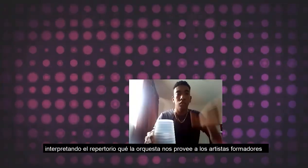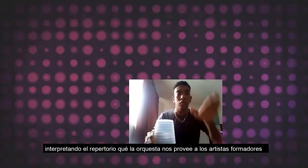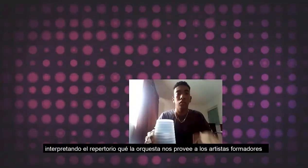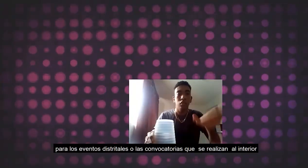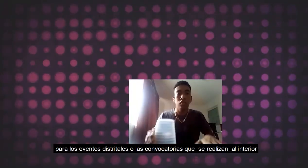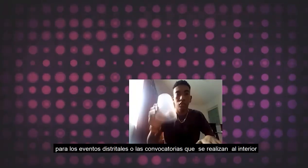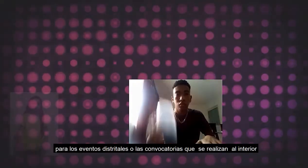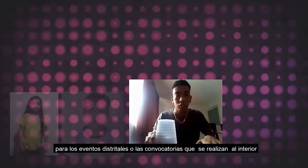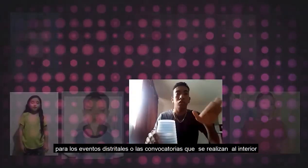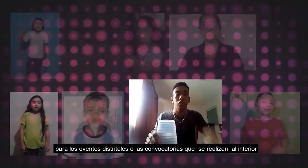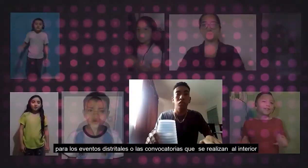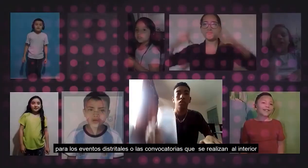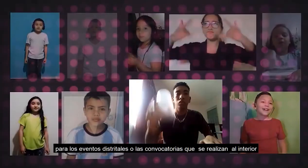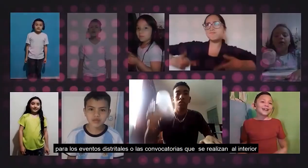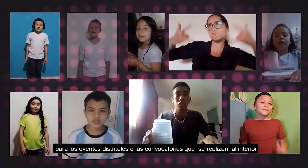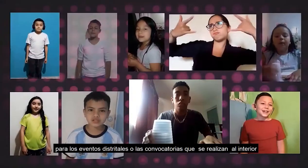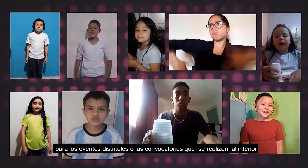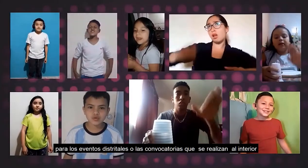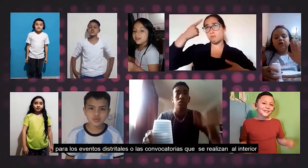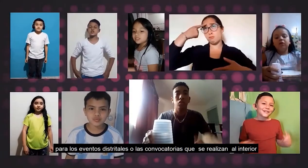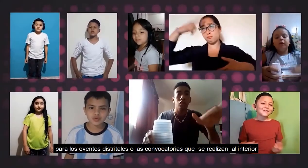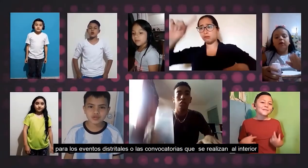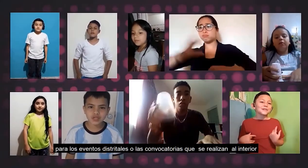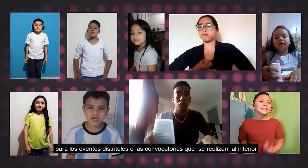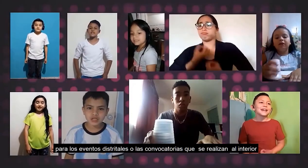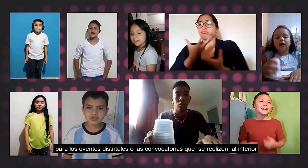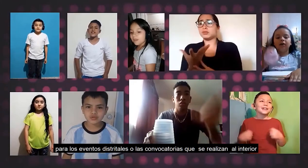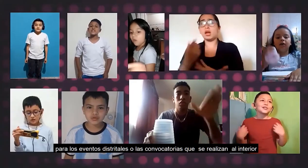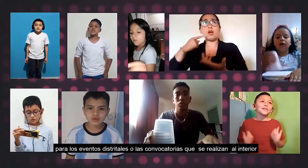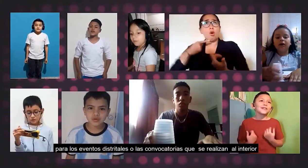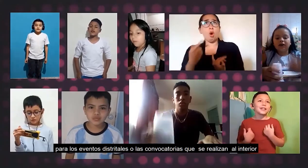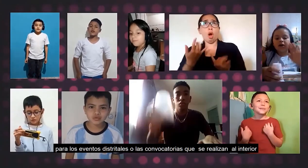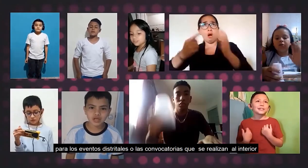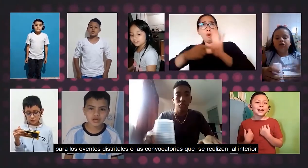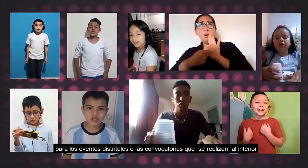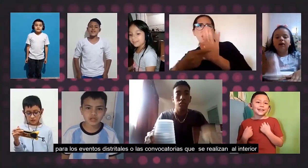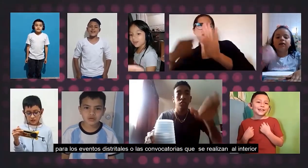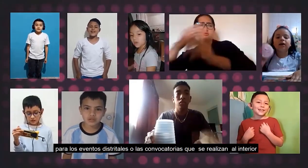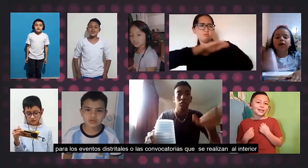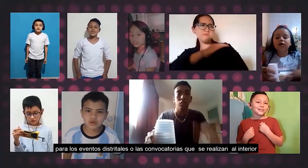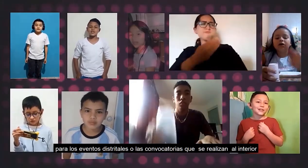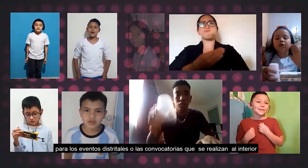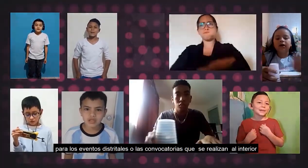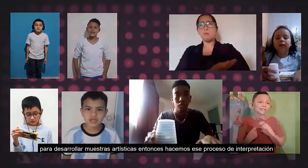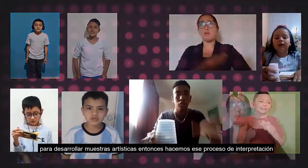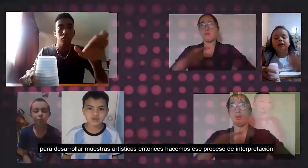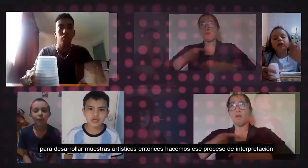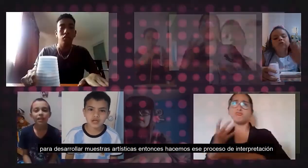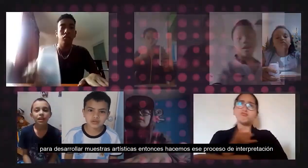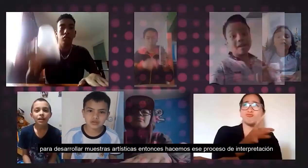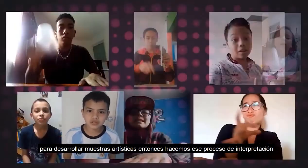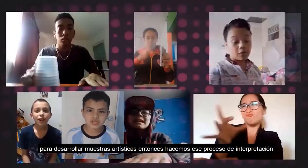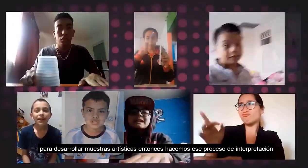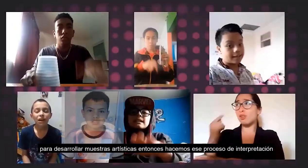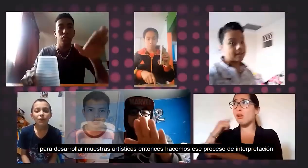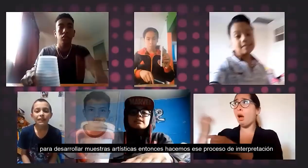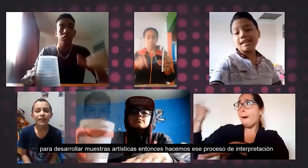formadores para los eventos distritales o las convocatorias que se realizan al interior para desarrollar muestras